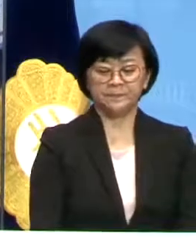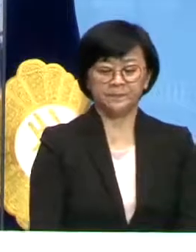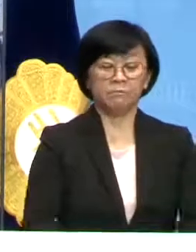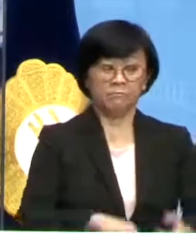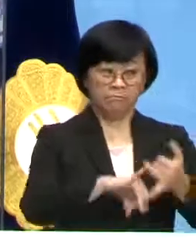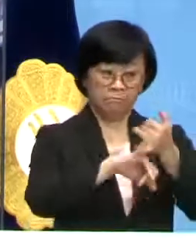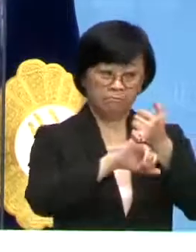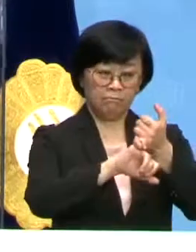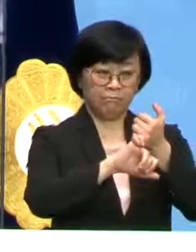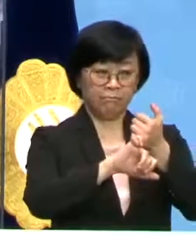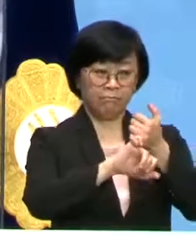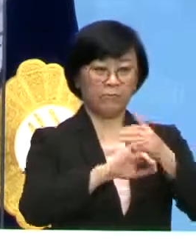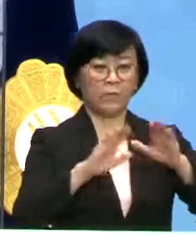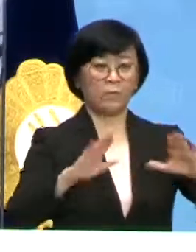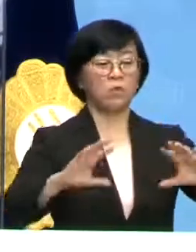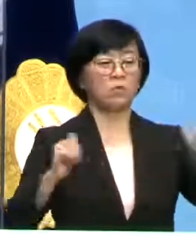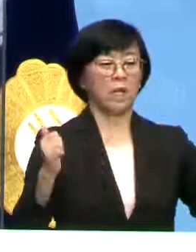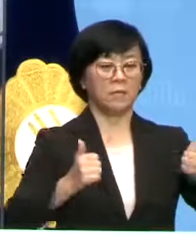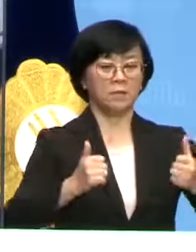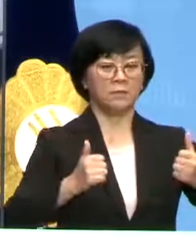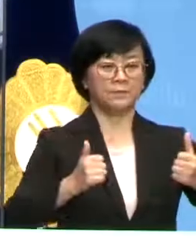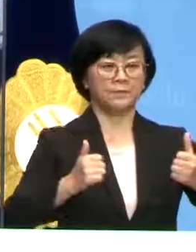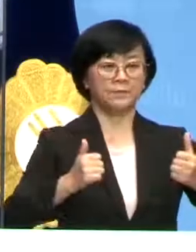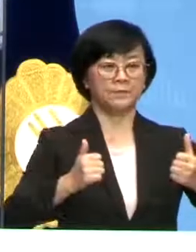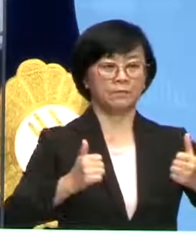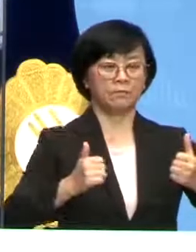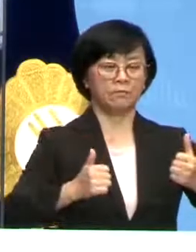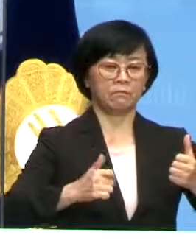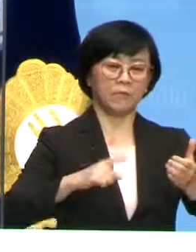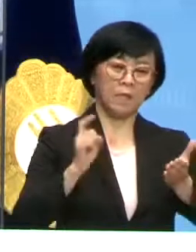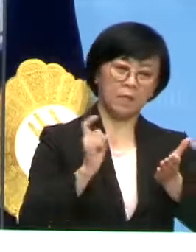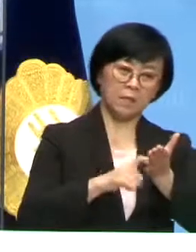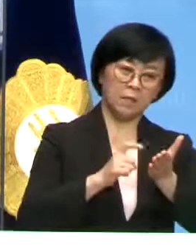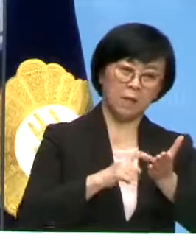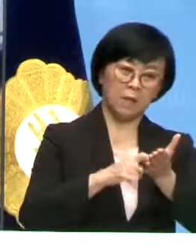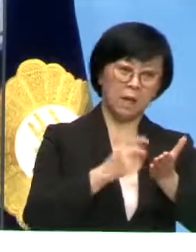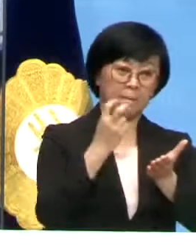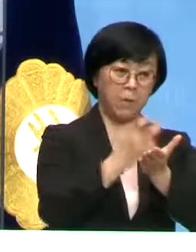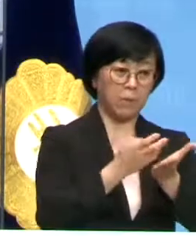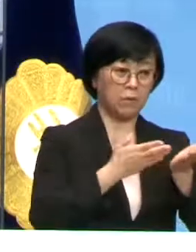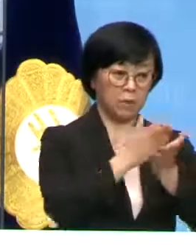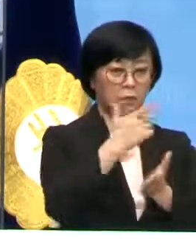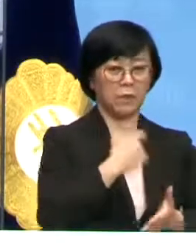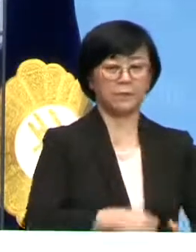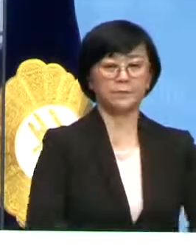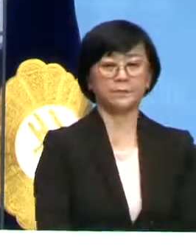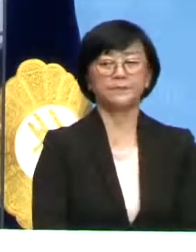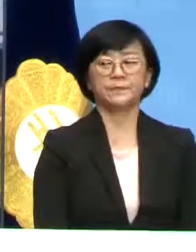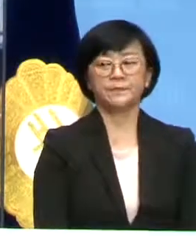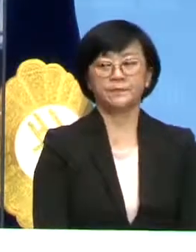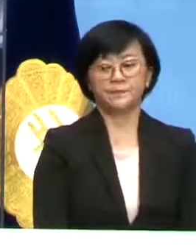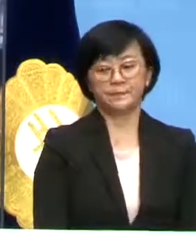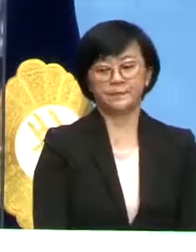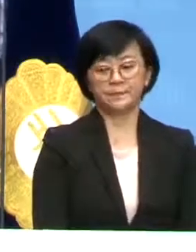꾹 어 이번 국회에서 어 조속히 이 법안이 통과 되기를 바랍니다